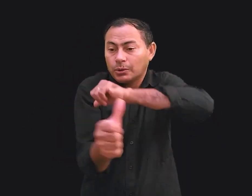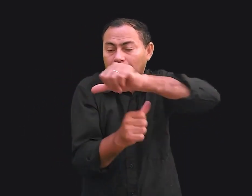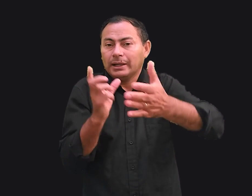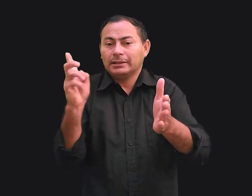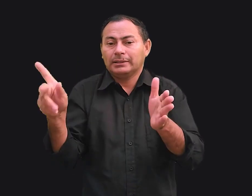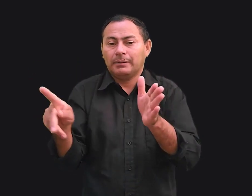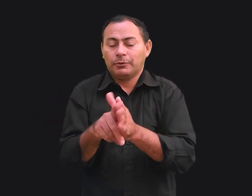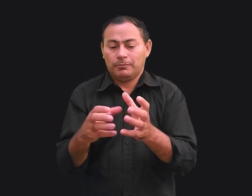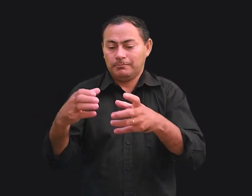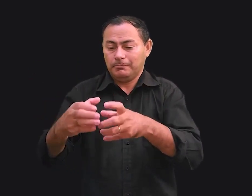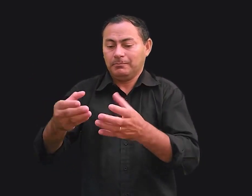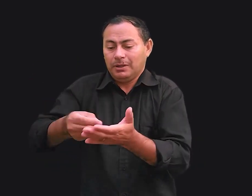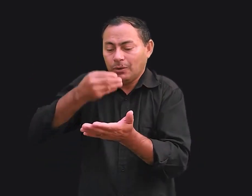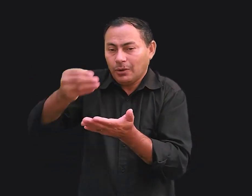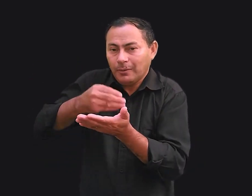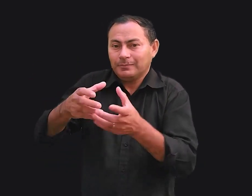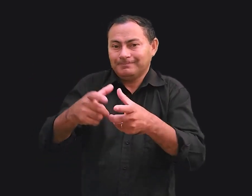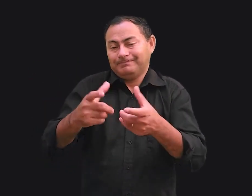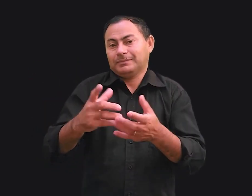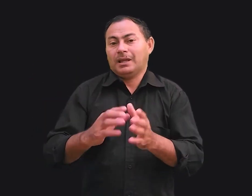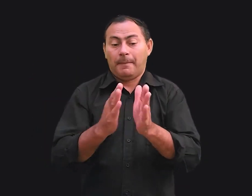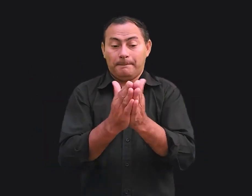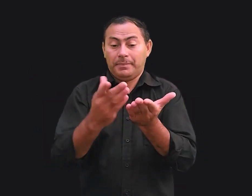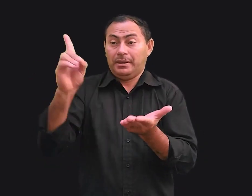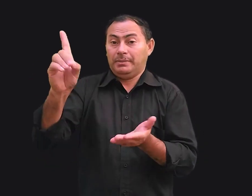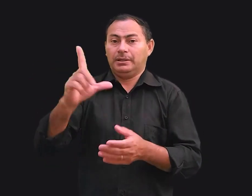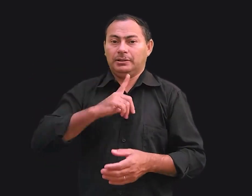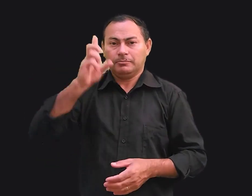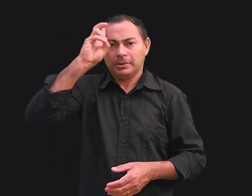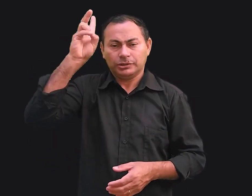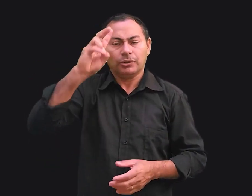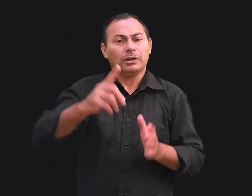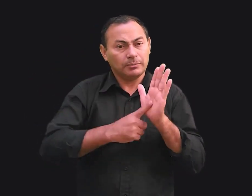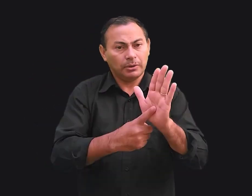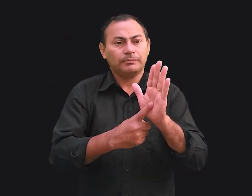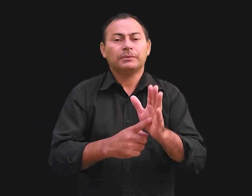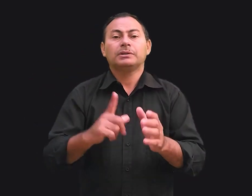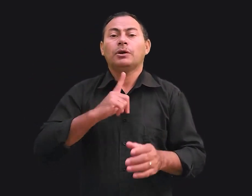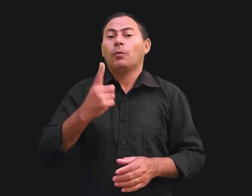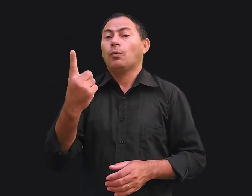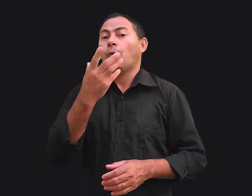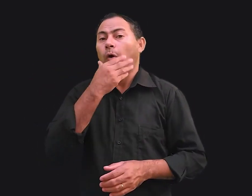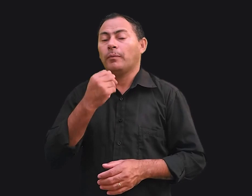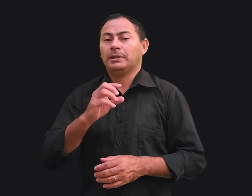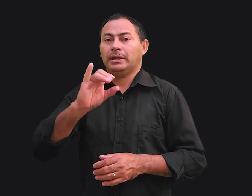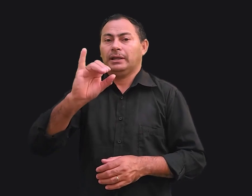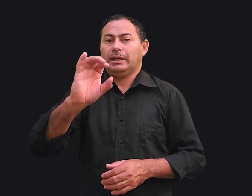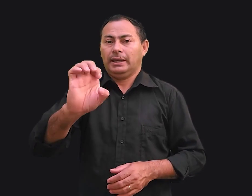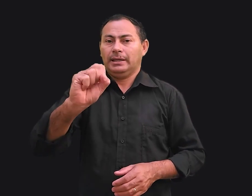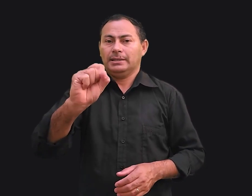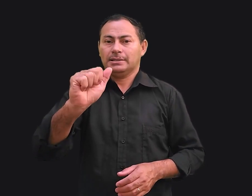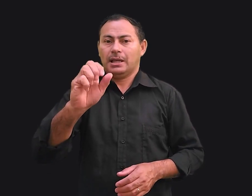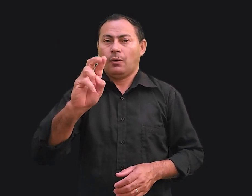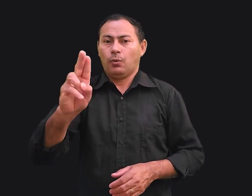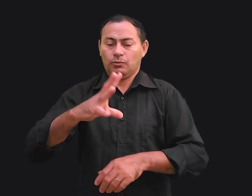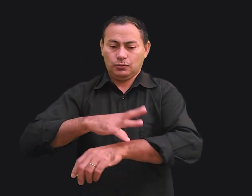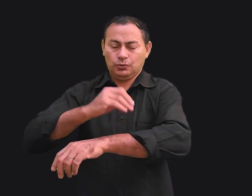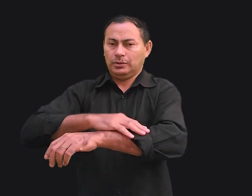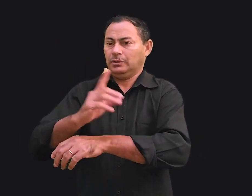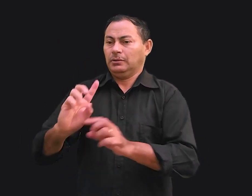um prato de sopa. A Bíblia tem uma história que ilustra bem isso. Havia um homem chamado Esaú que não valorizou os direitos que tinha